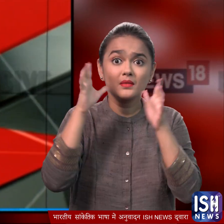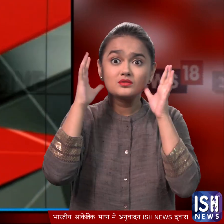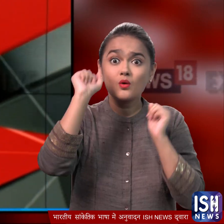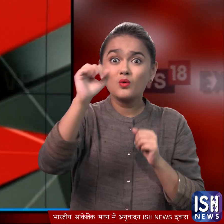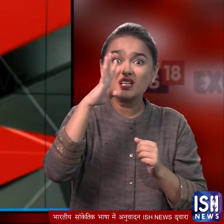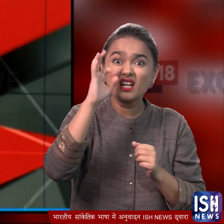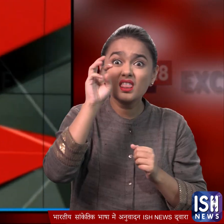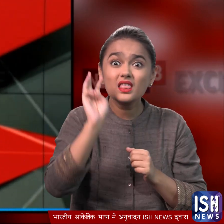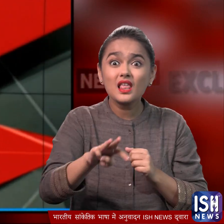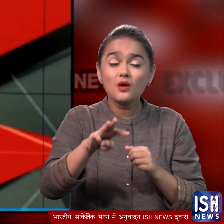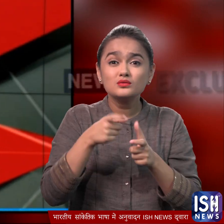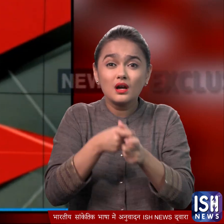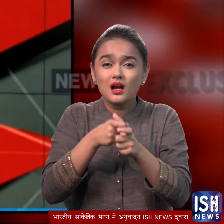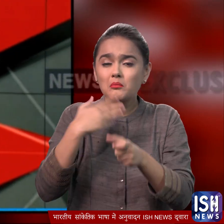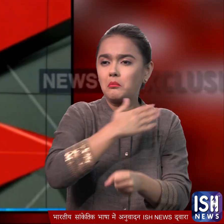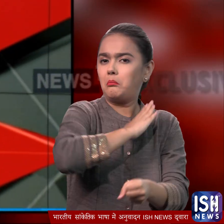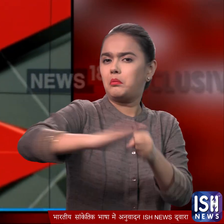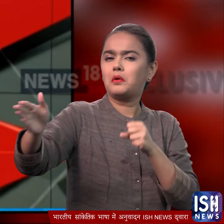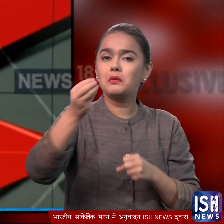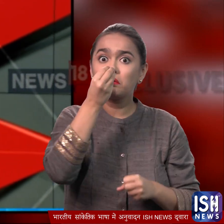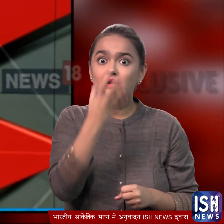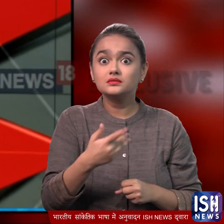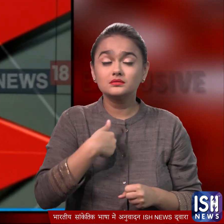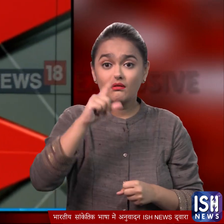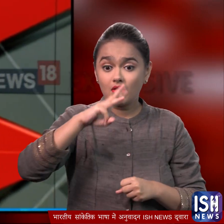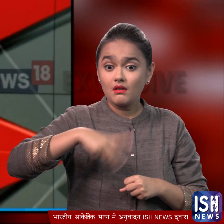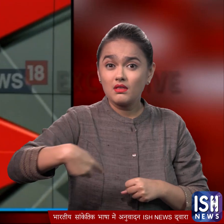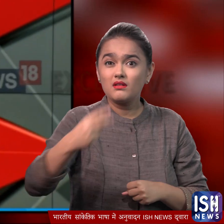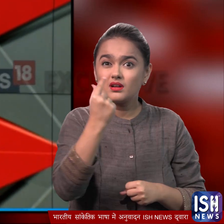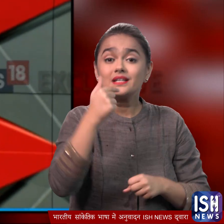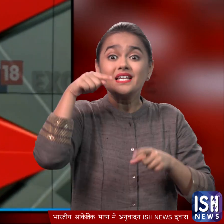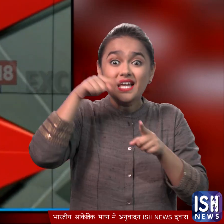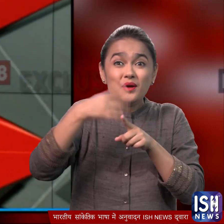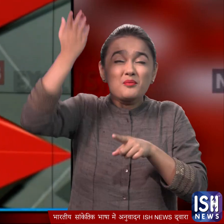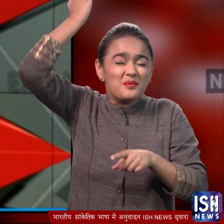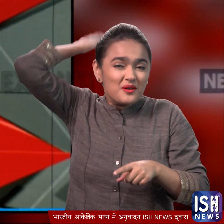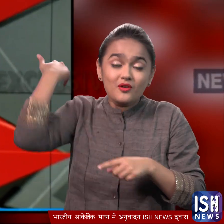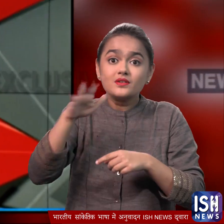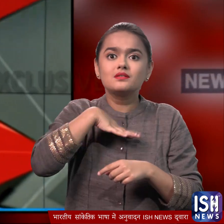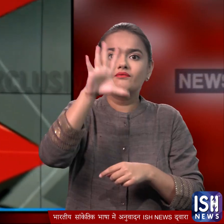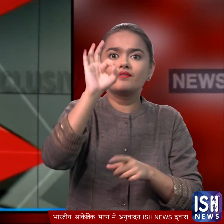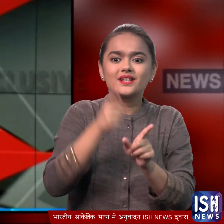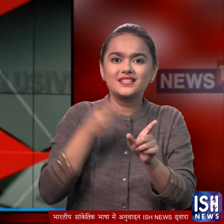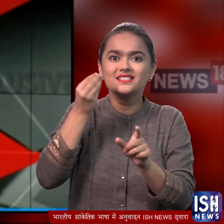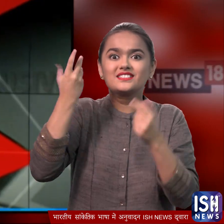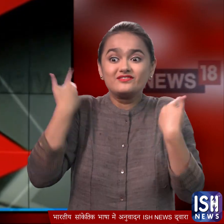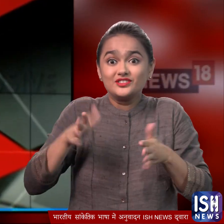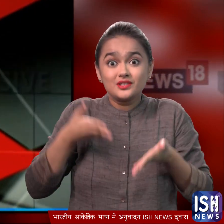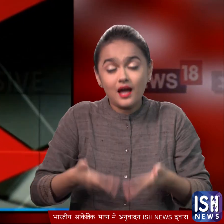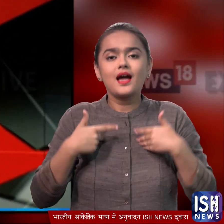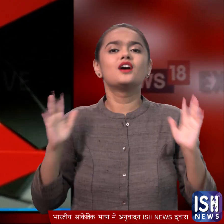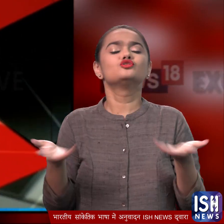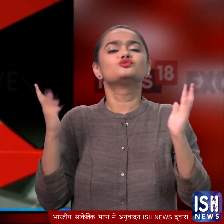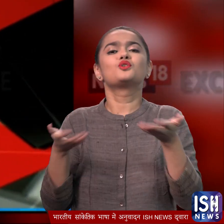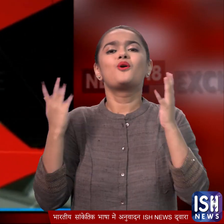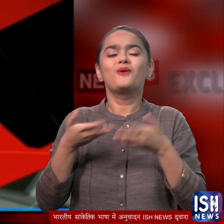के 90,000 से ज्यादा सैनिकों को घुटने टेकने के लिए मजबूर कर दिया था। और उसी जीत की 50वीं सालगिरह को भारतीय सेना स्वर्णिम विजय वर्ष